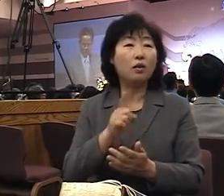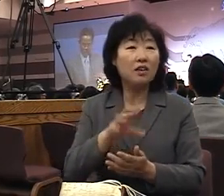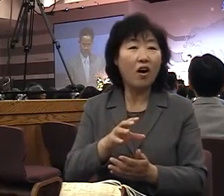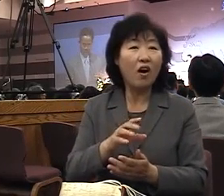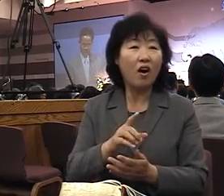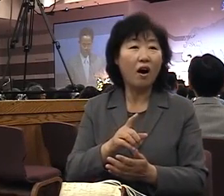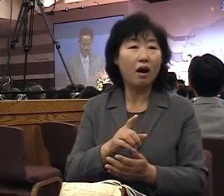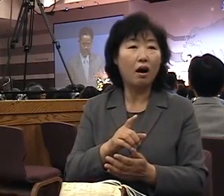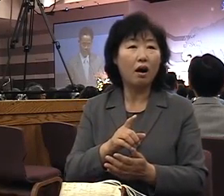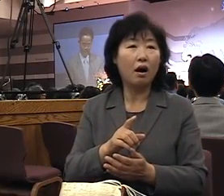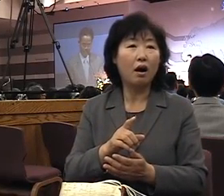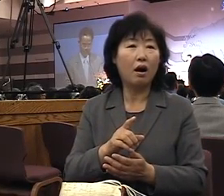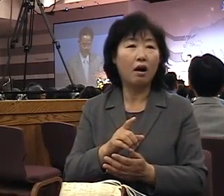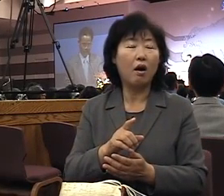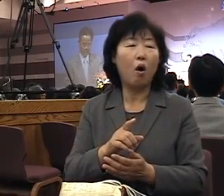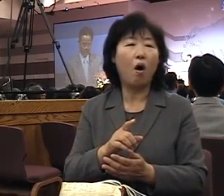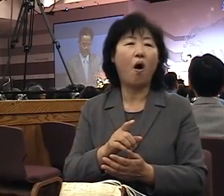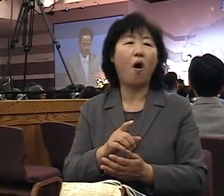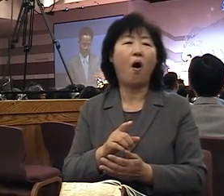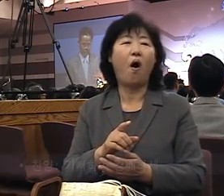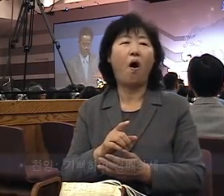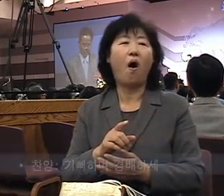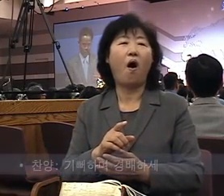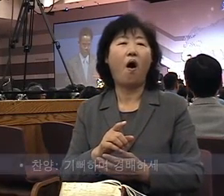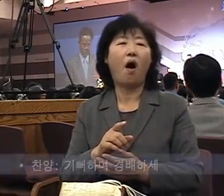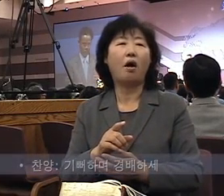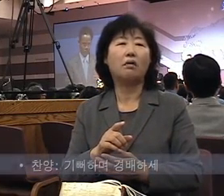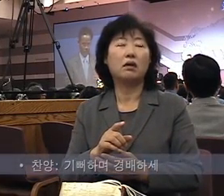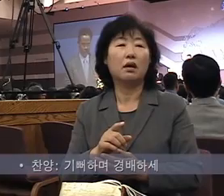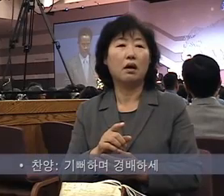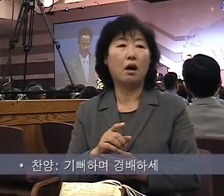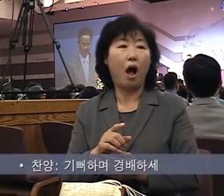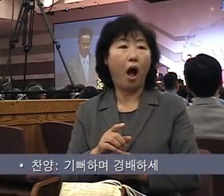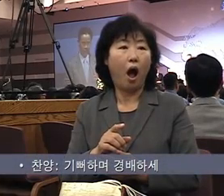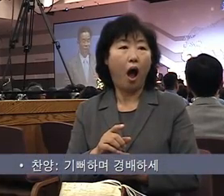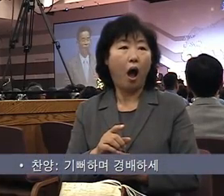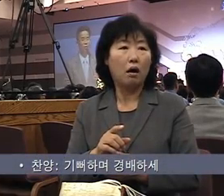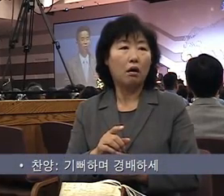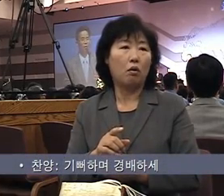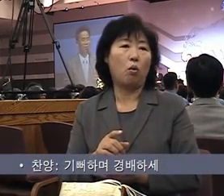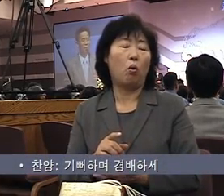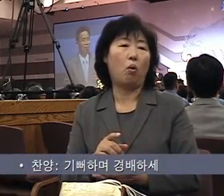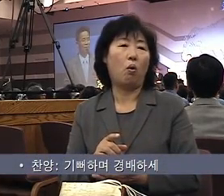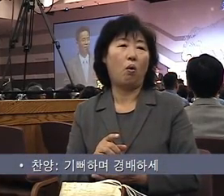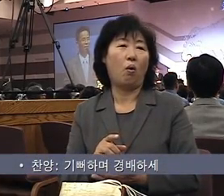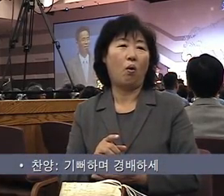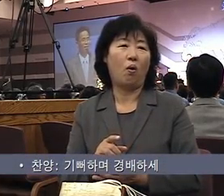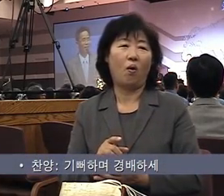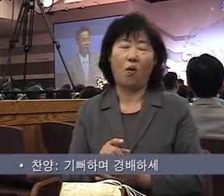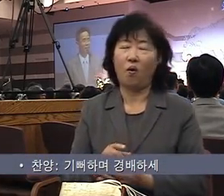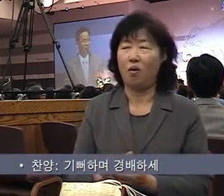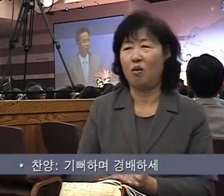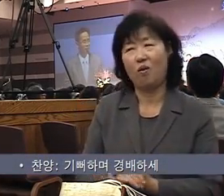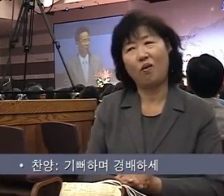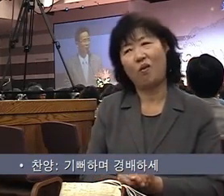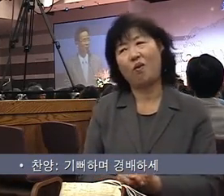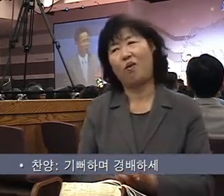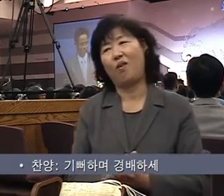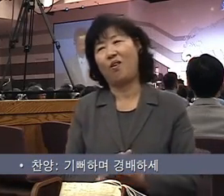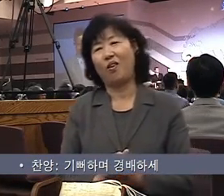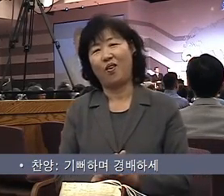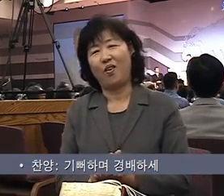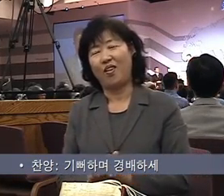영접하고 안내해 드리도록 하겠습니다. 이제 2부 찬양대 그리고 오케스트라가 기뻐하며 경배하세 찬양을